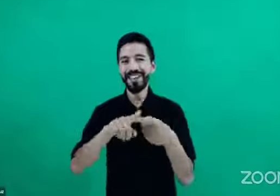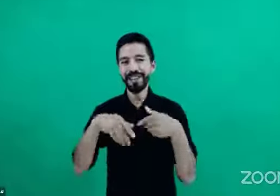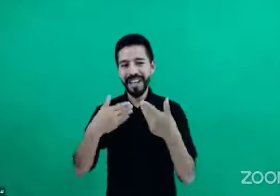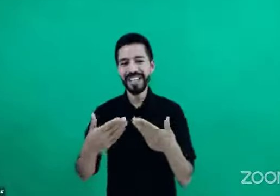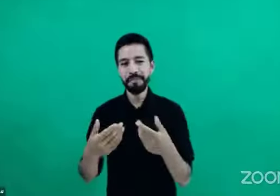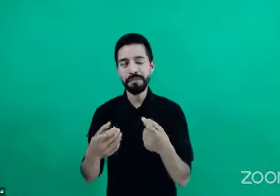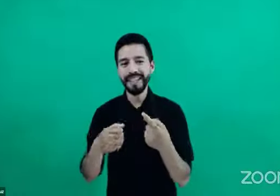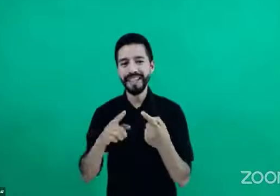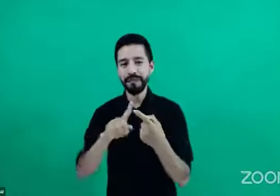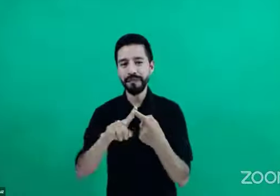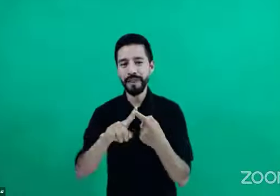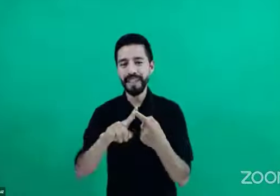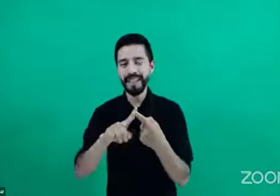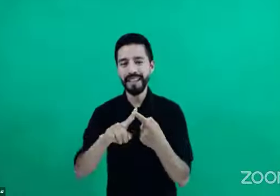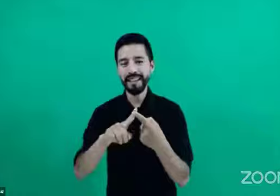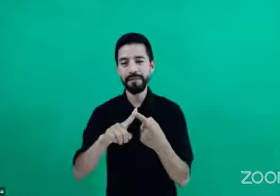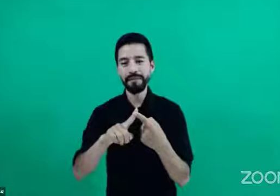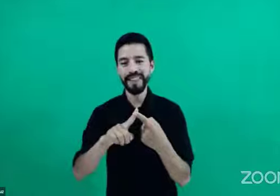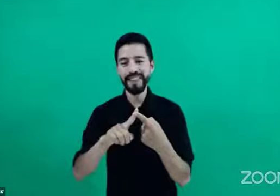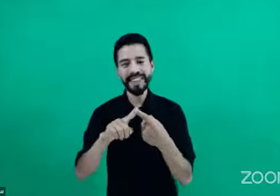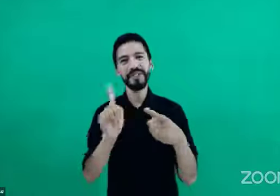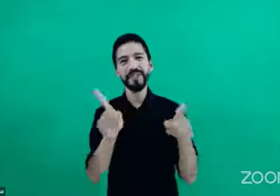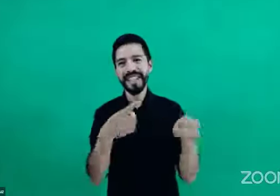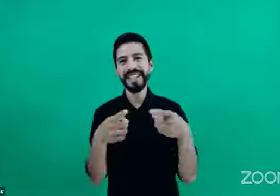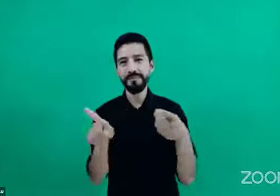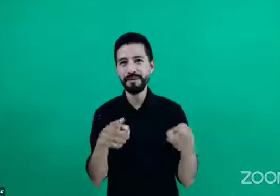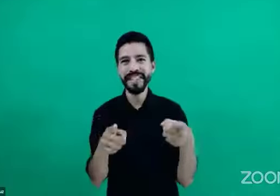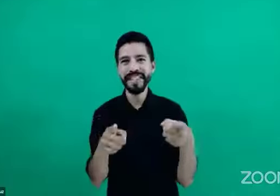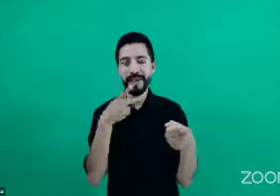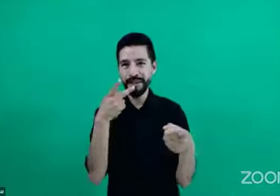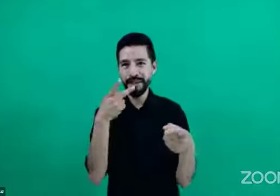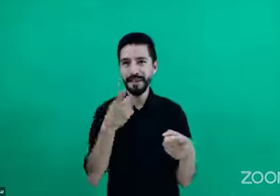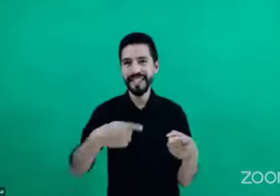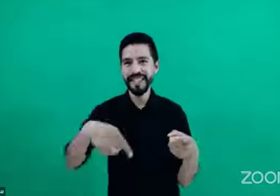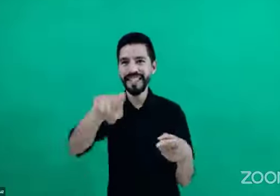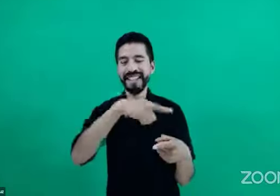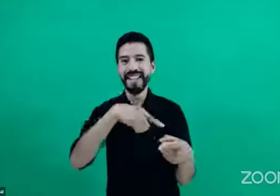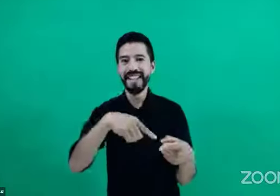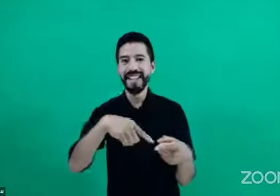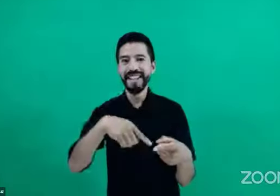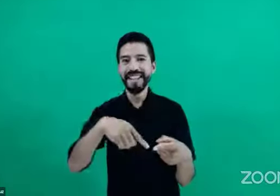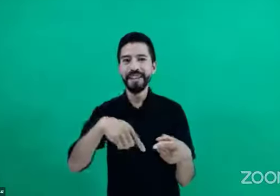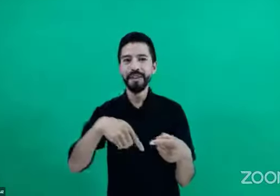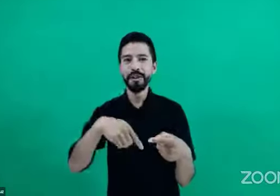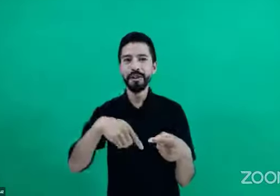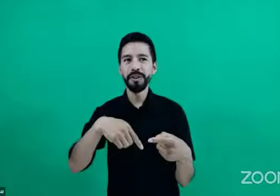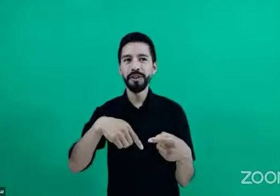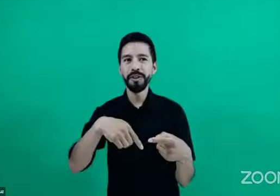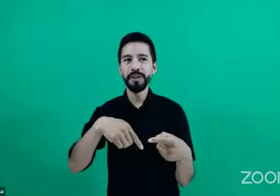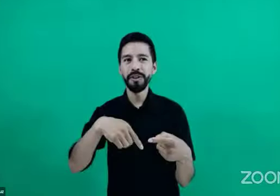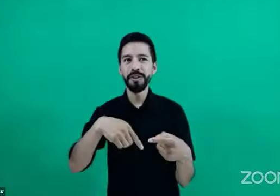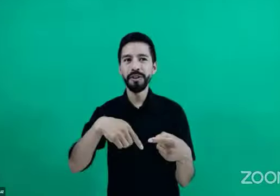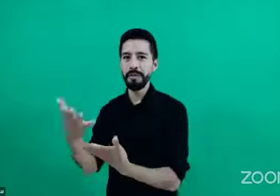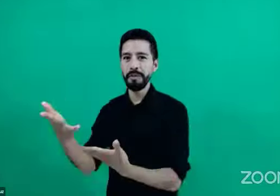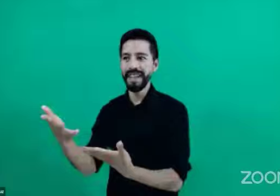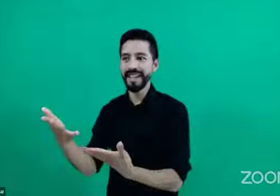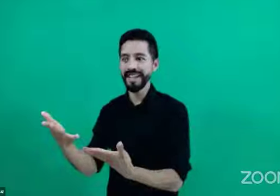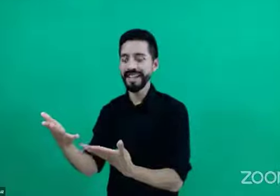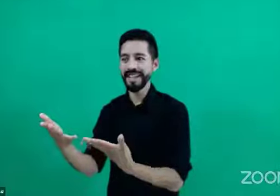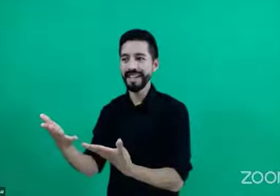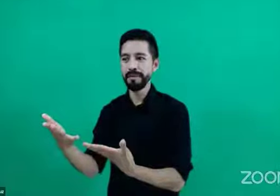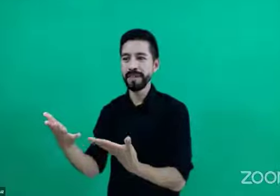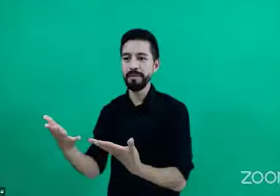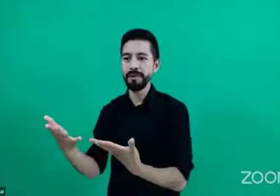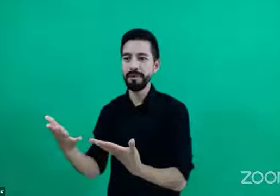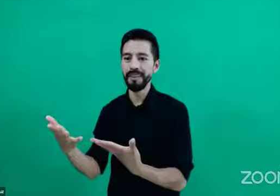y la otra es porque esto que es la música para los oyentes no podría ser un impedimento